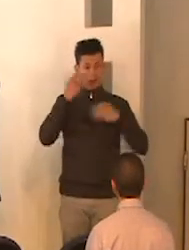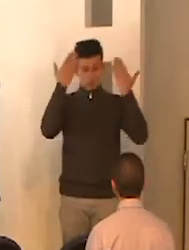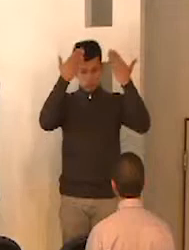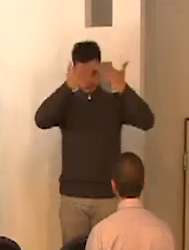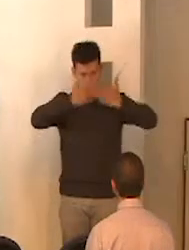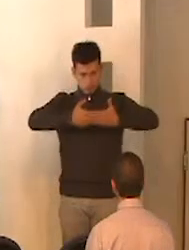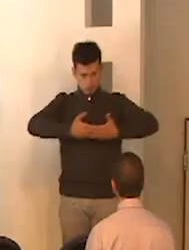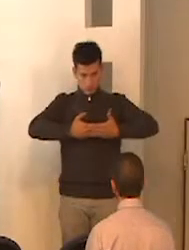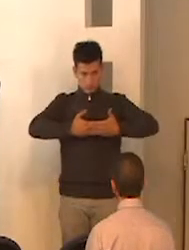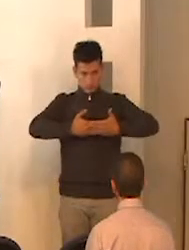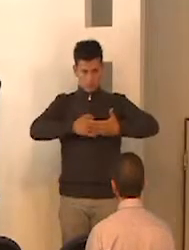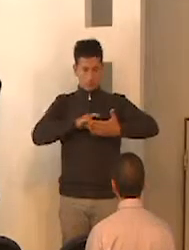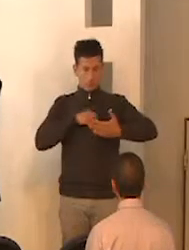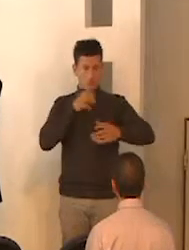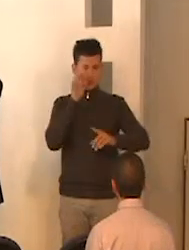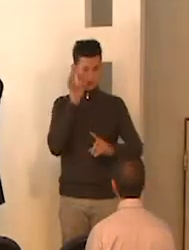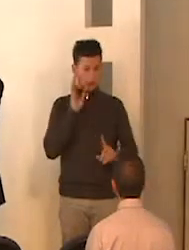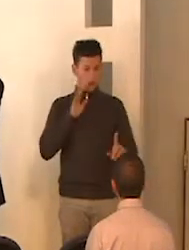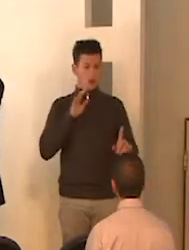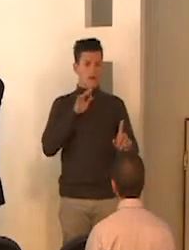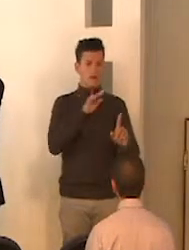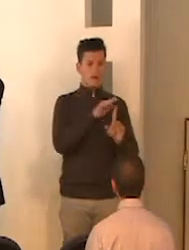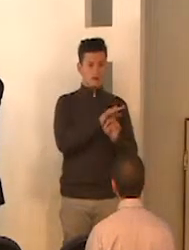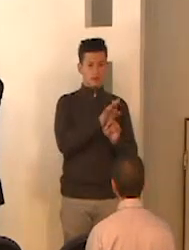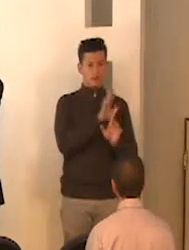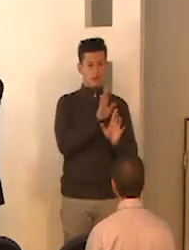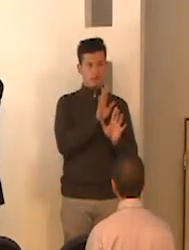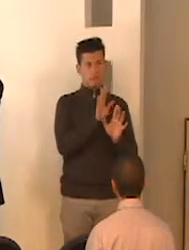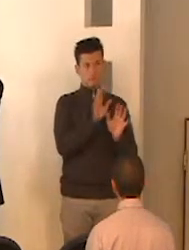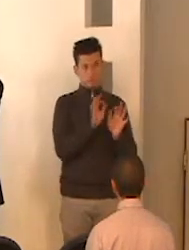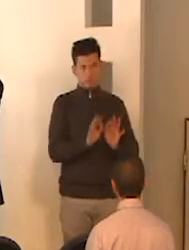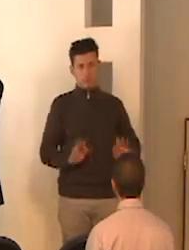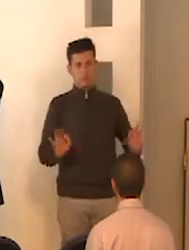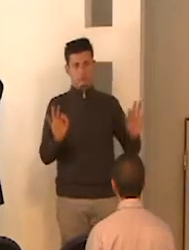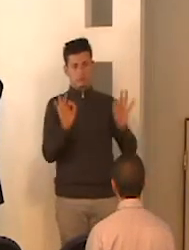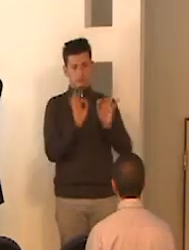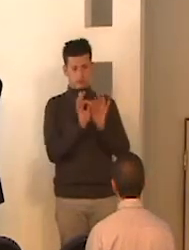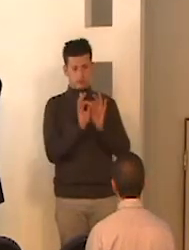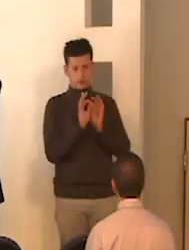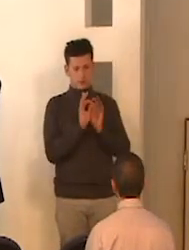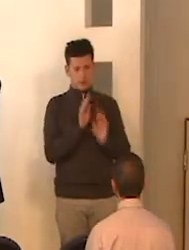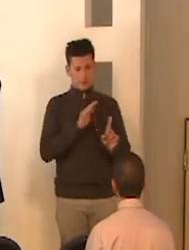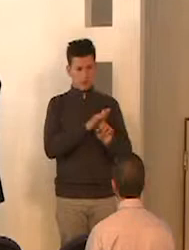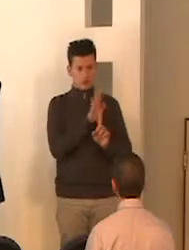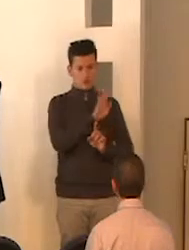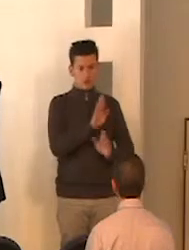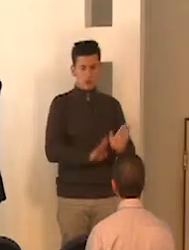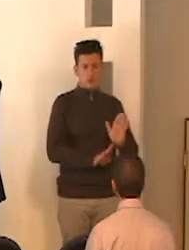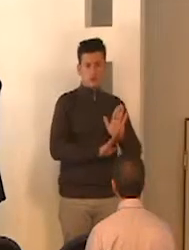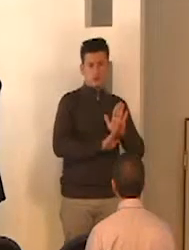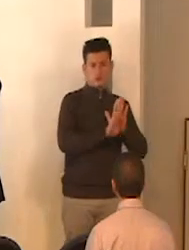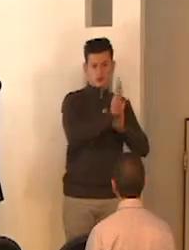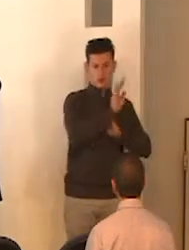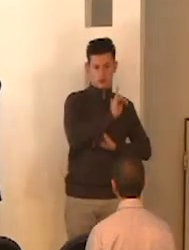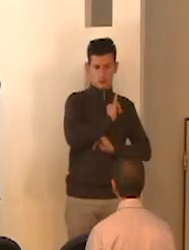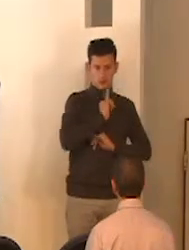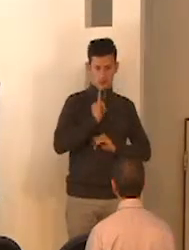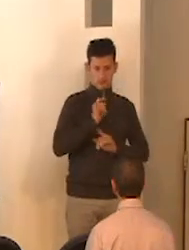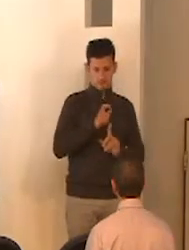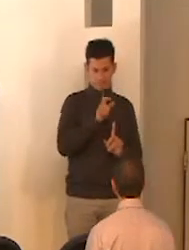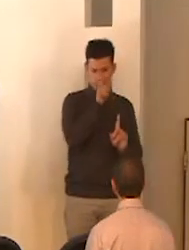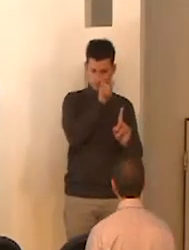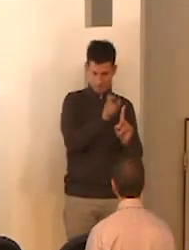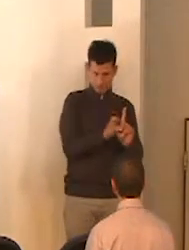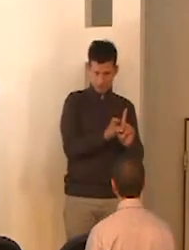discapacidad pues afectan de manera significativa su desarrollo individual